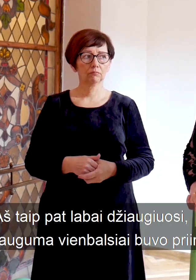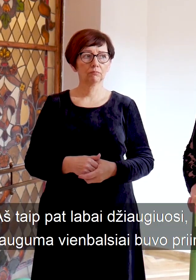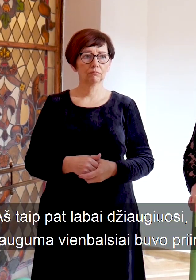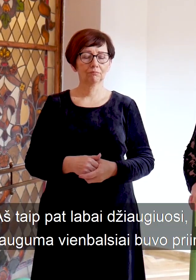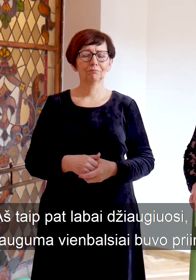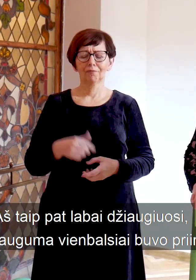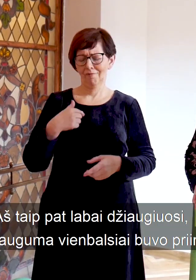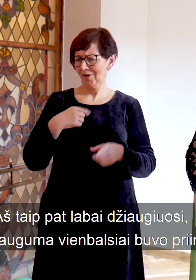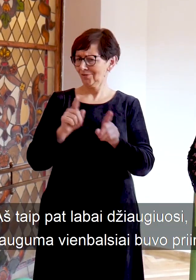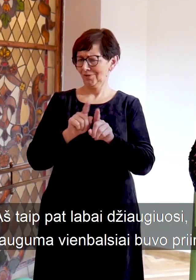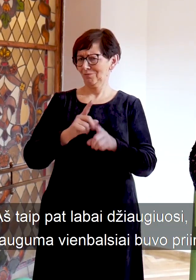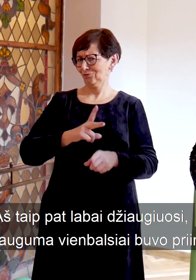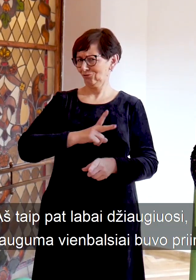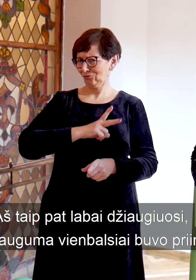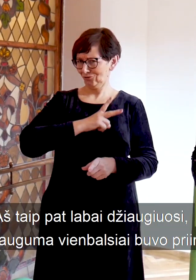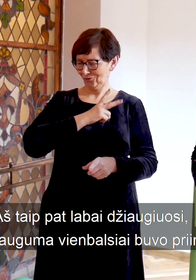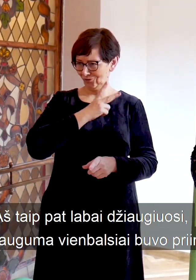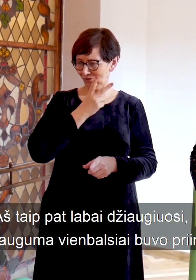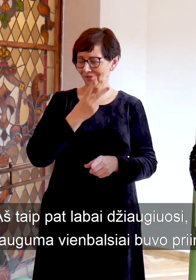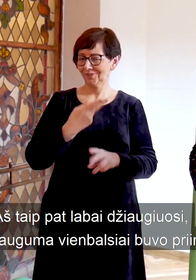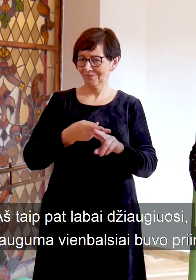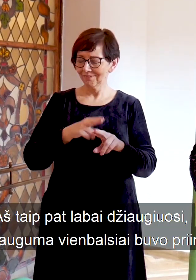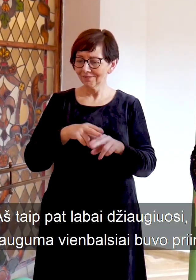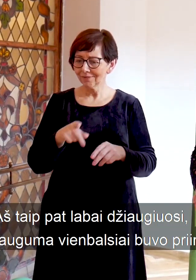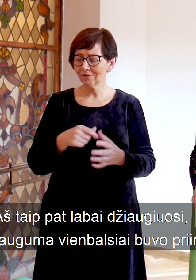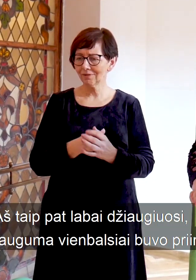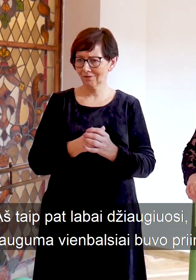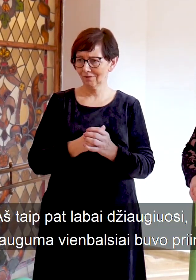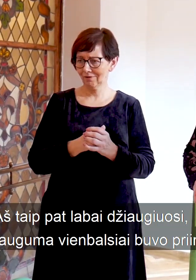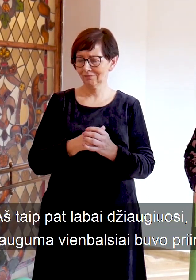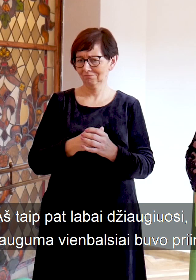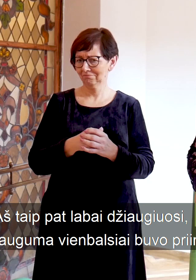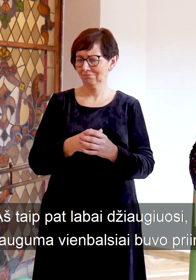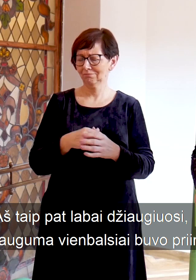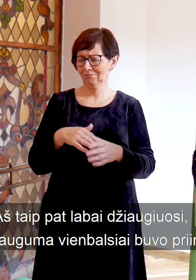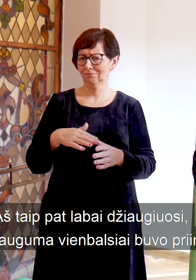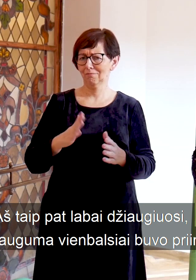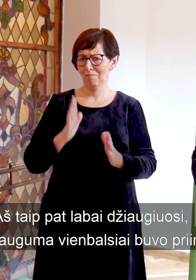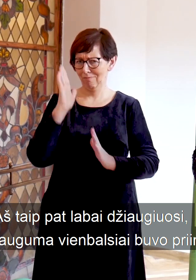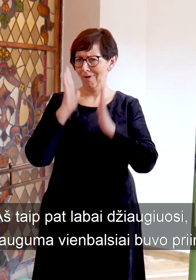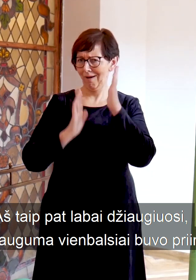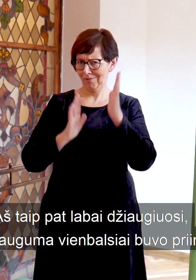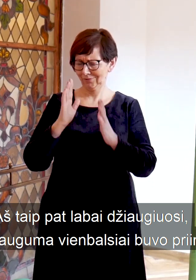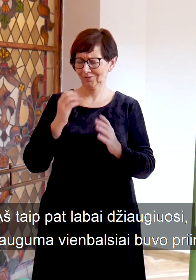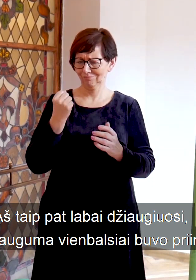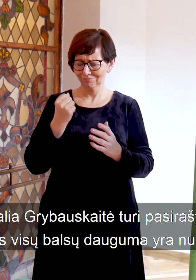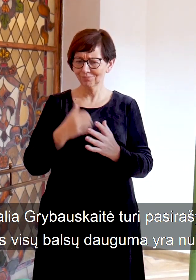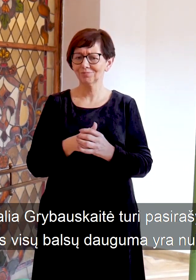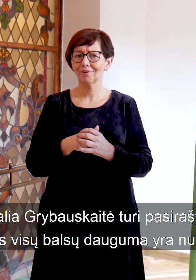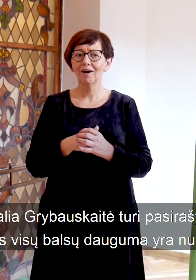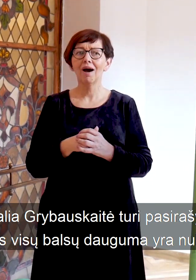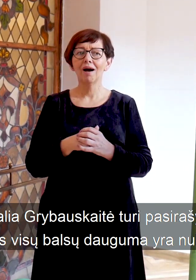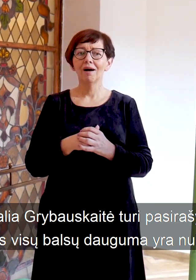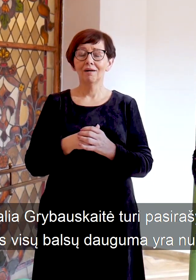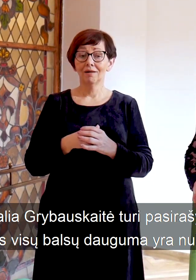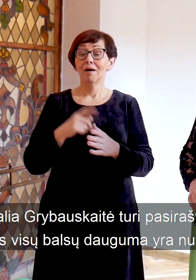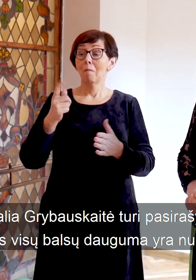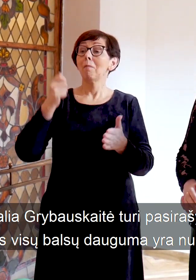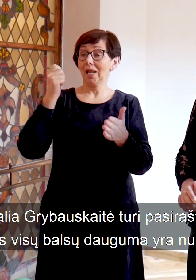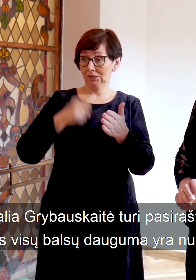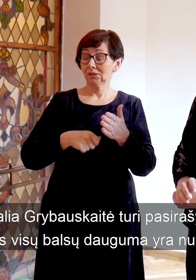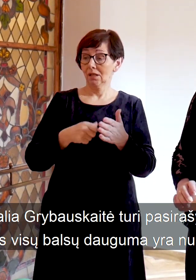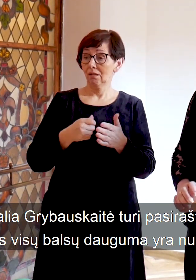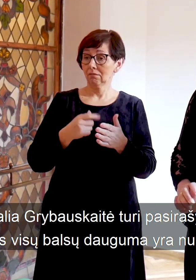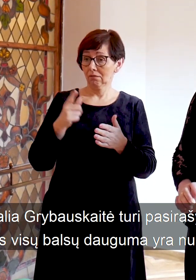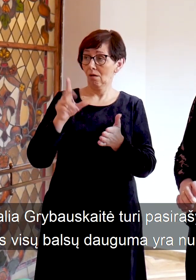Aš taip pat labai džiaugiuosi, nes tikrai balsų dauguma vienbalsiai priimtas įstatymas. Prezidentė dalį turi pasirašyti,